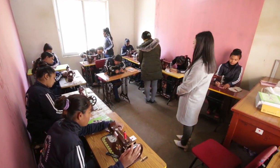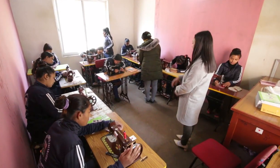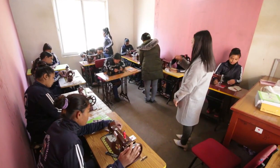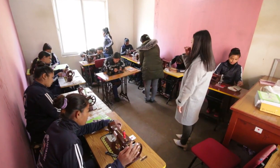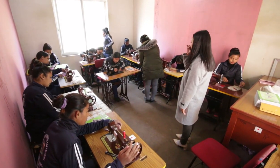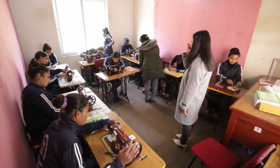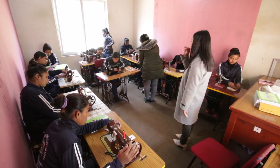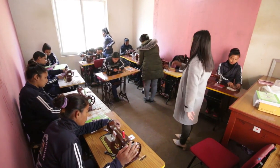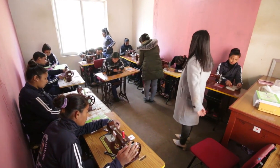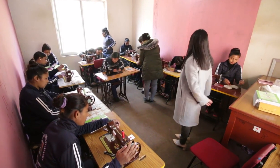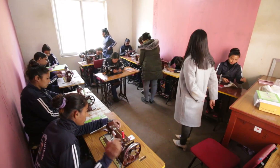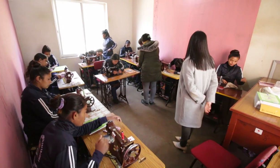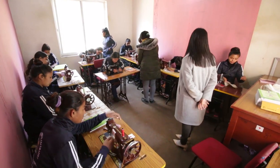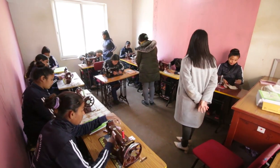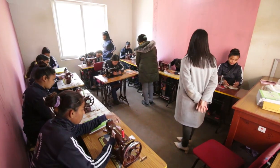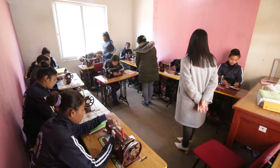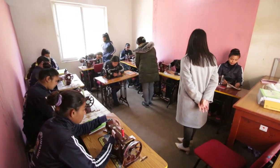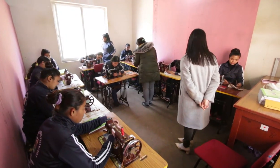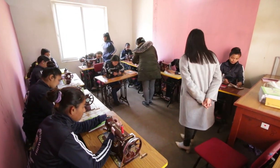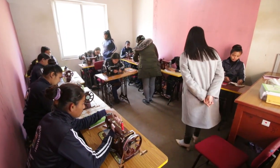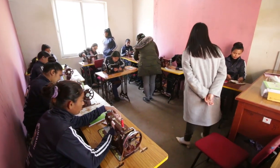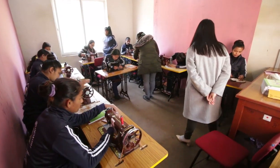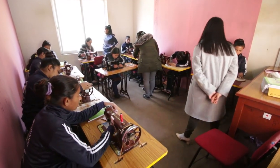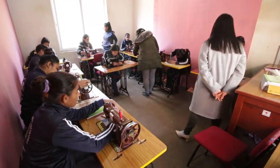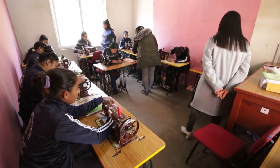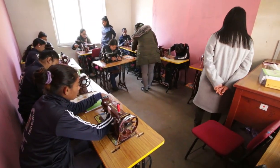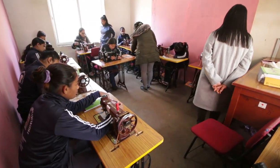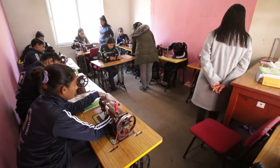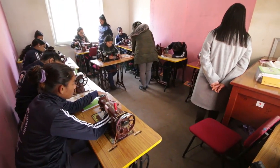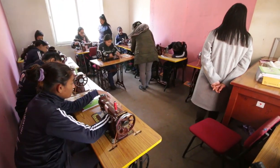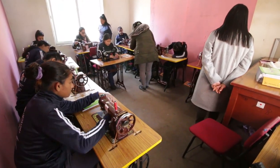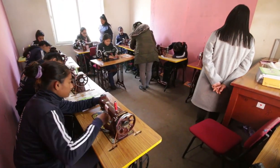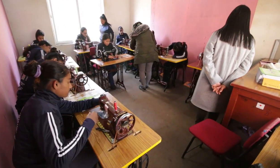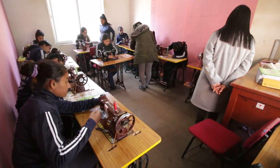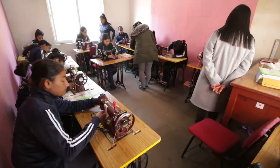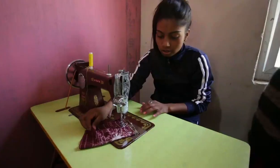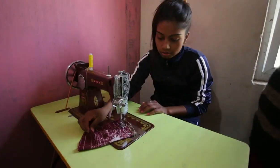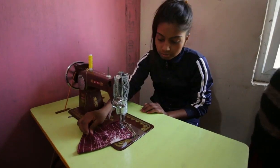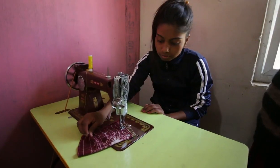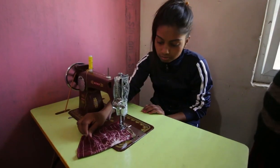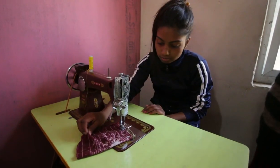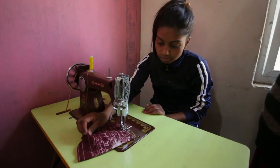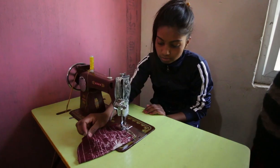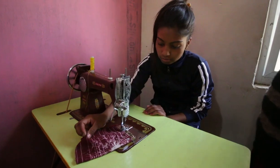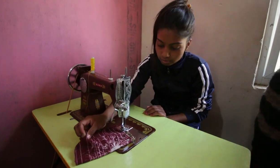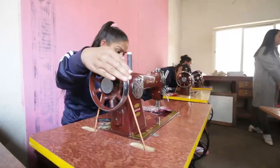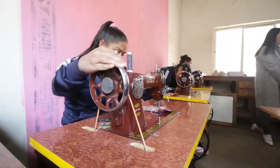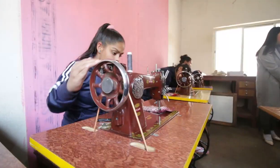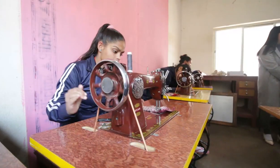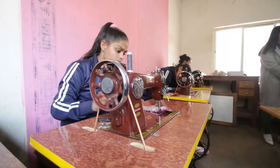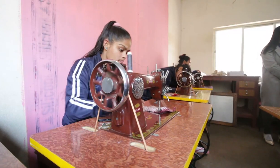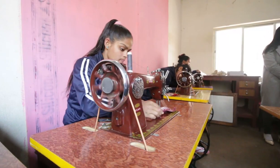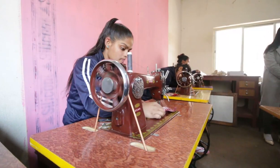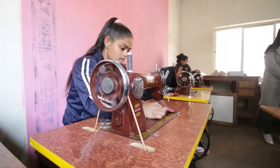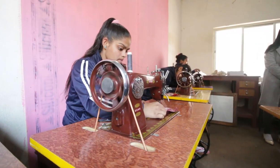यसै गरी बागलुङमा अवस्थित गैर सरकारी संस्था धौलागिरी इन्टिग्रेटेड डेभलपमेन्ट सेन्टर डिआइआरडिसीले